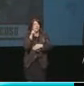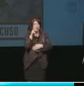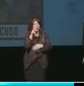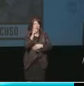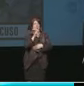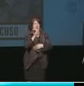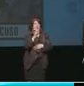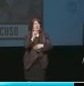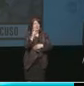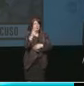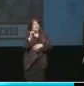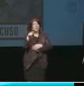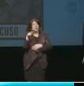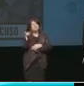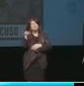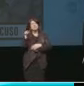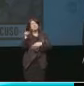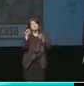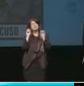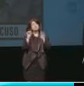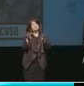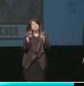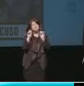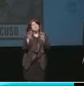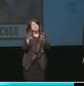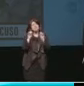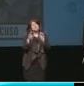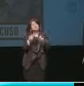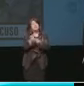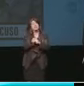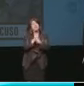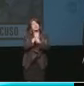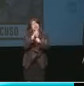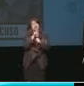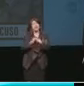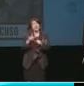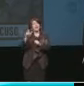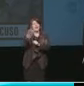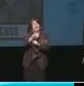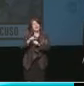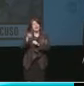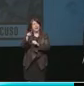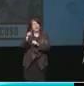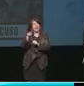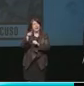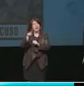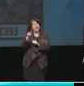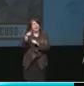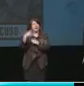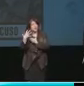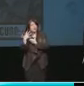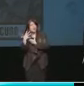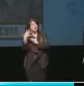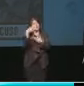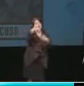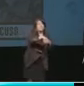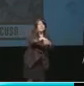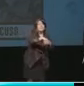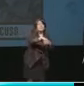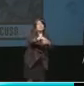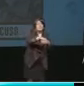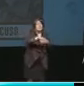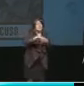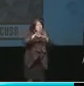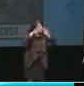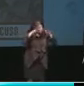eccezionale lei è professore ordinario di medicina legale è coinvolta nella identificazione dei migranti morti in mare